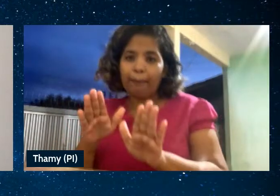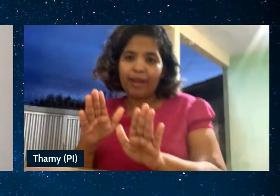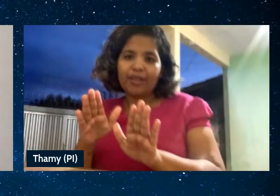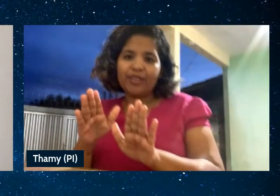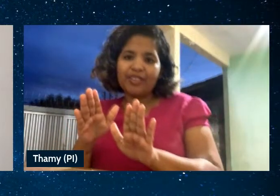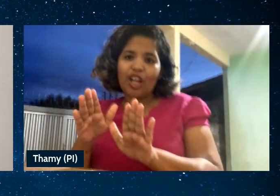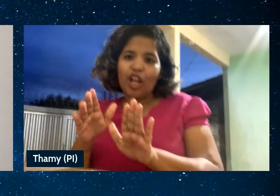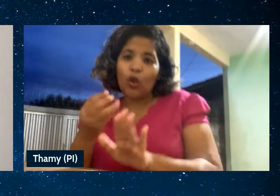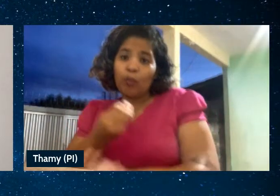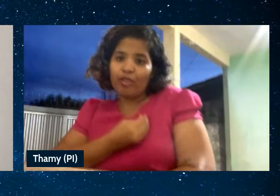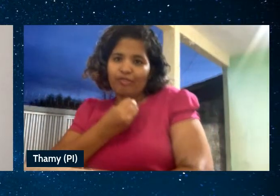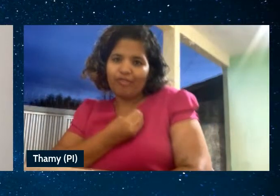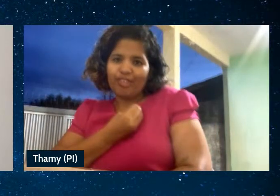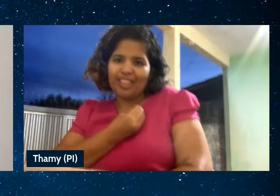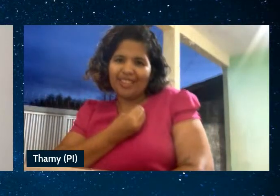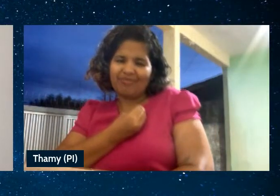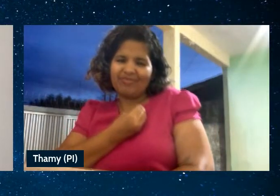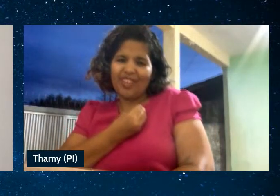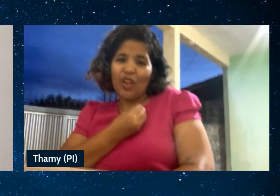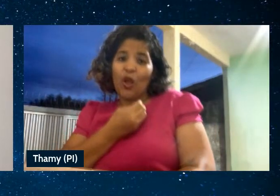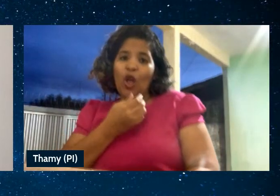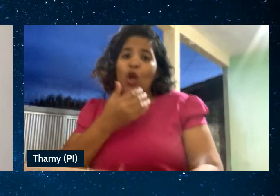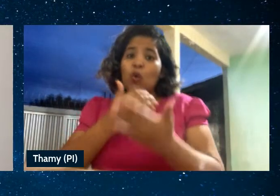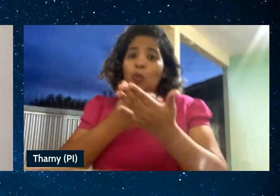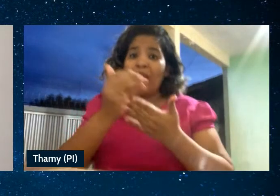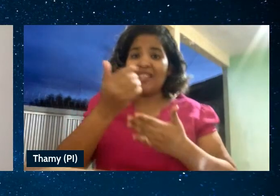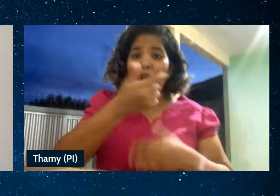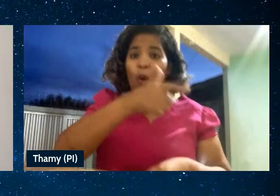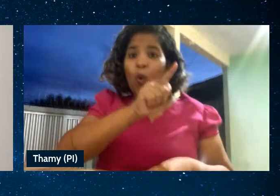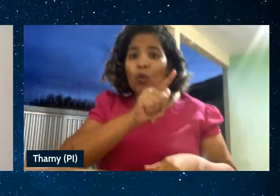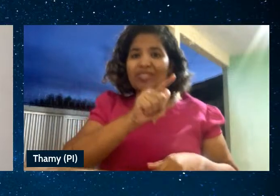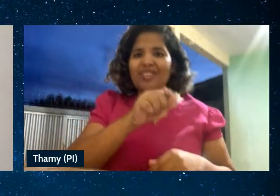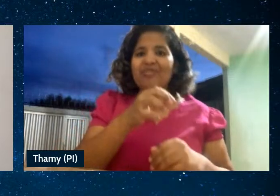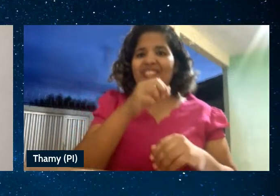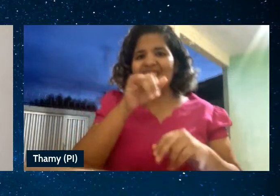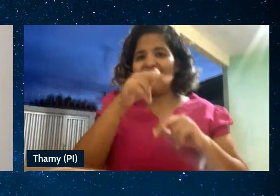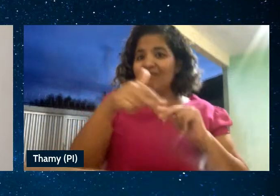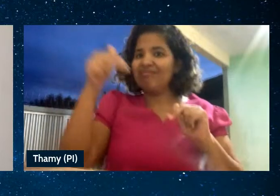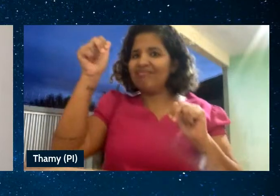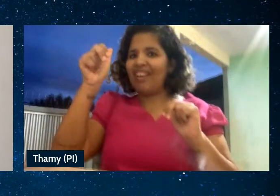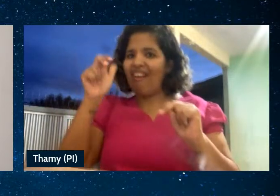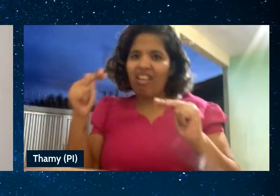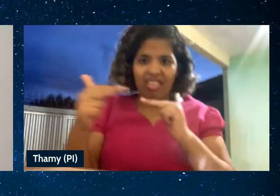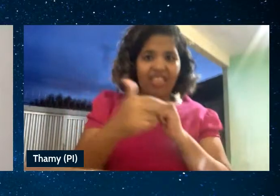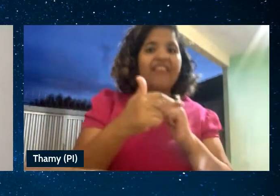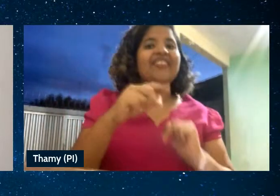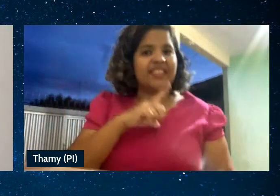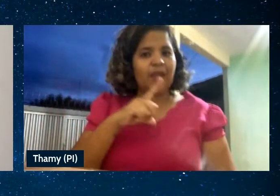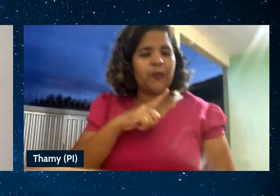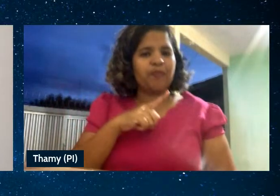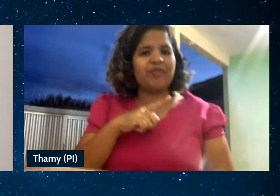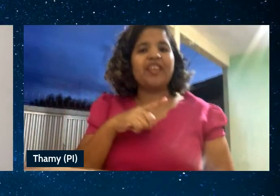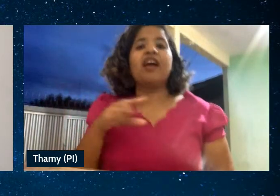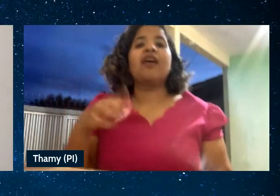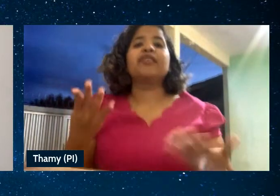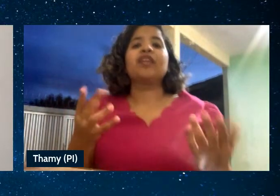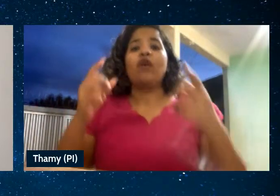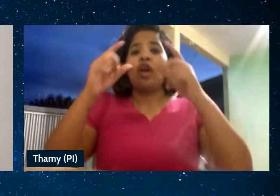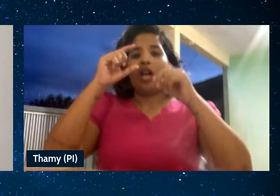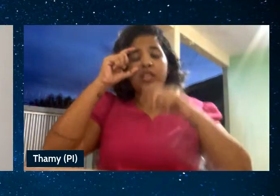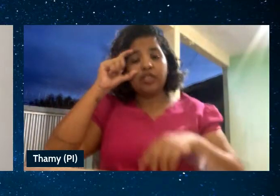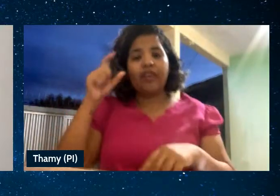interessante que Divaldo Pereira Franco diz para nós que Enquanto essa energia